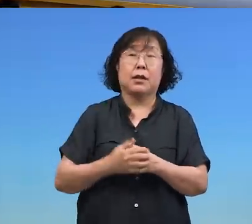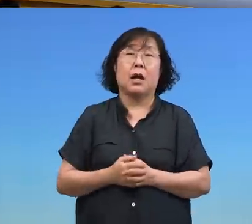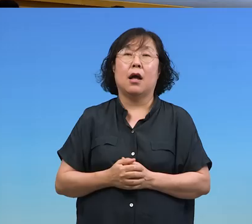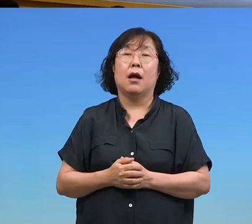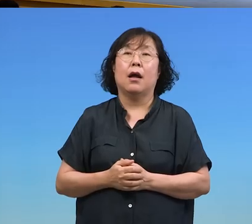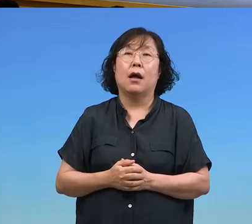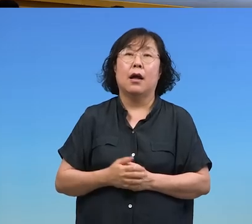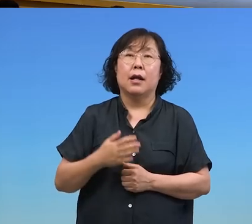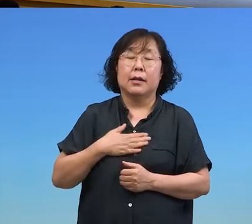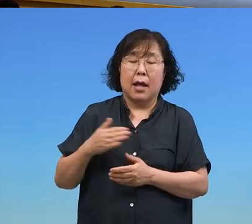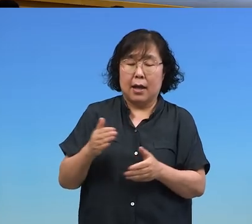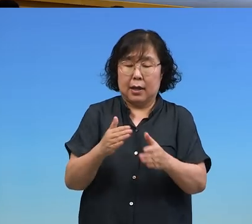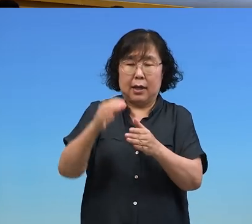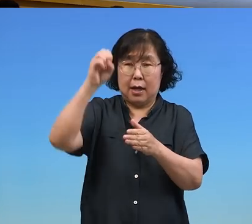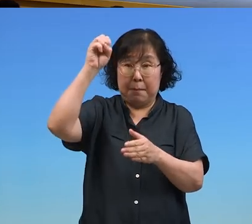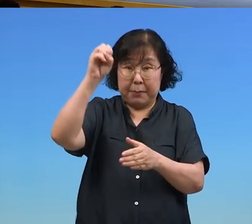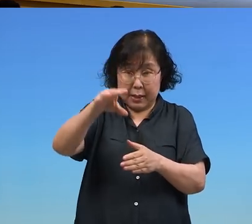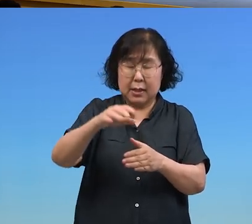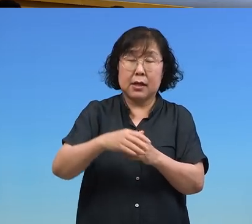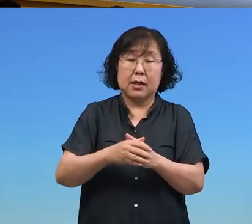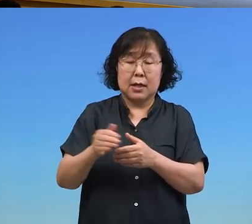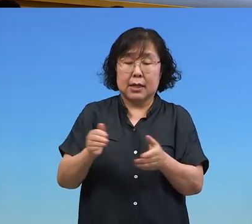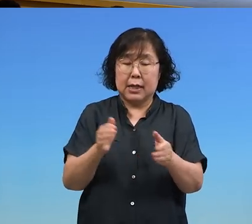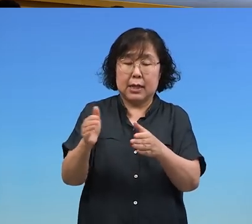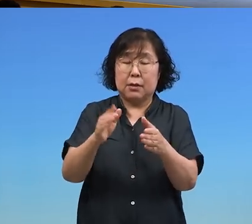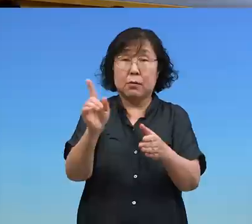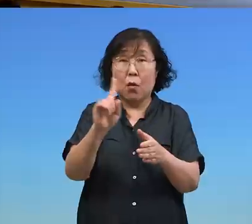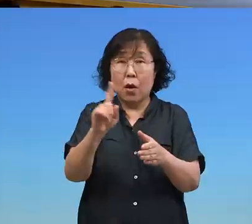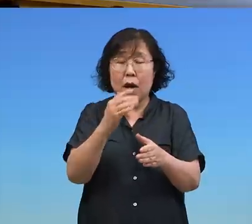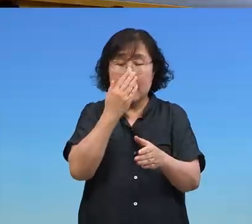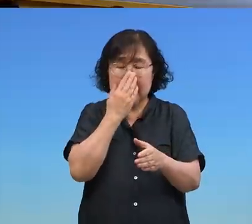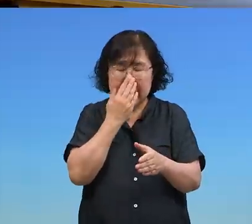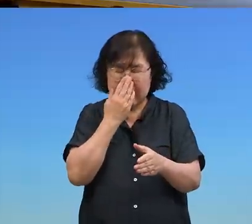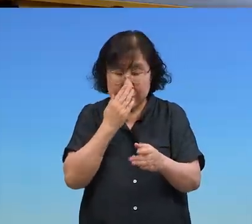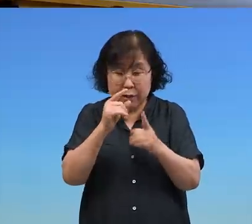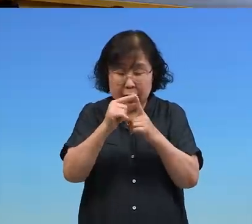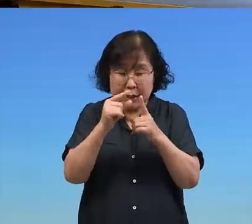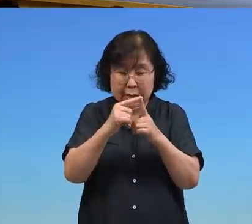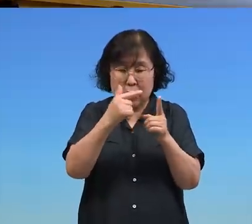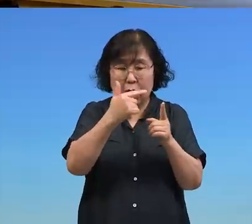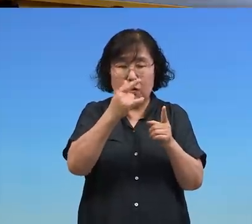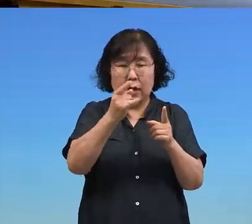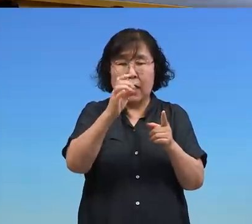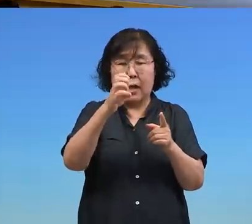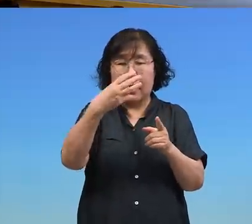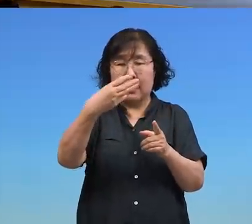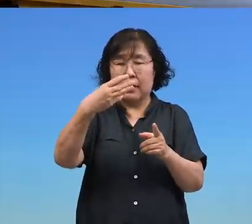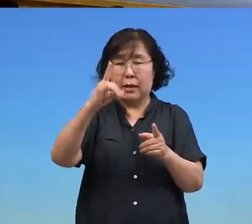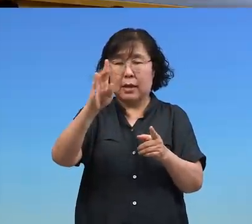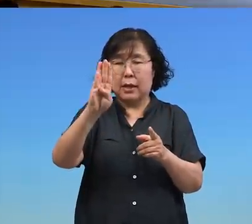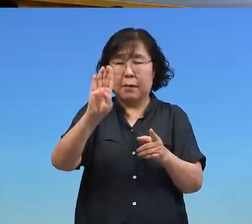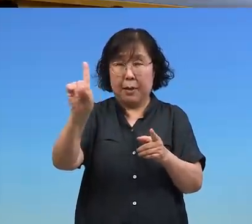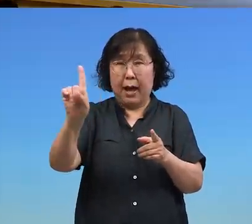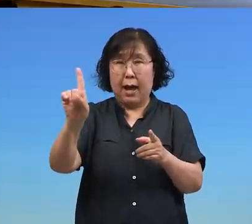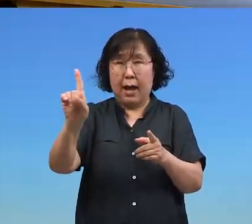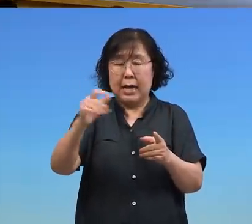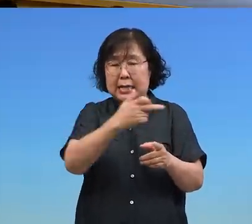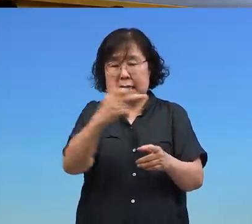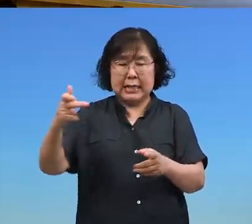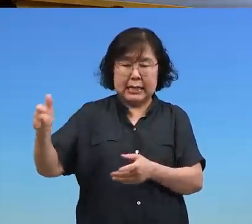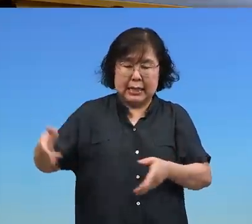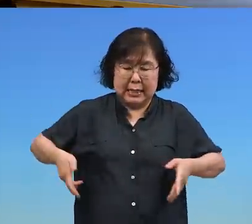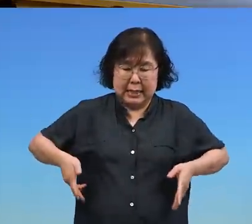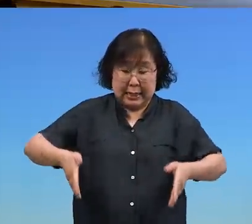여기 나오는 내 길에 비치니다 할 때 이 길은요 히브리어로 네티바라는 단어인데 한마디로 말하면